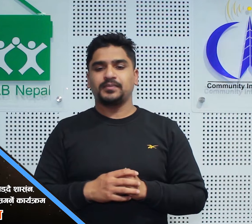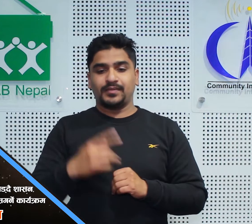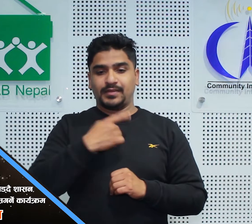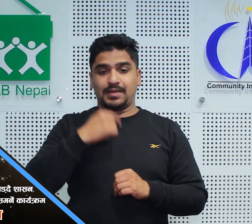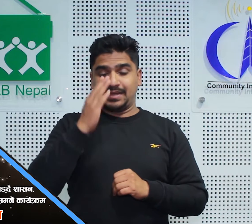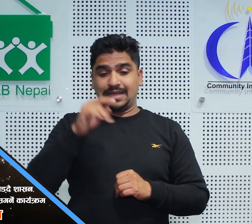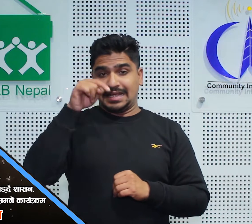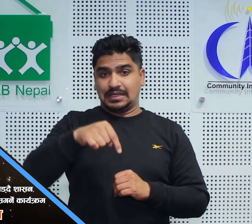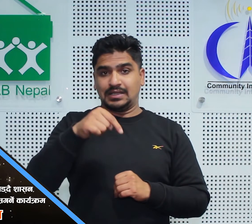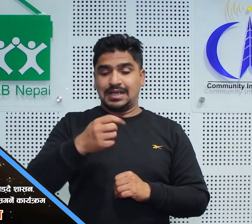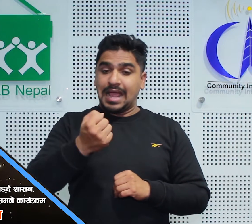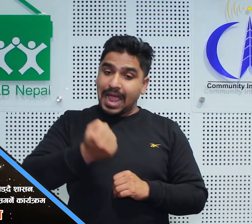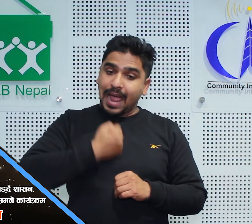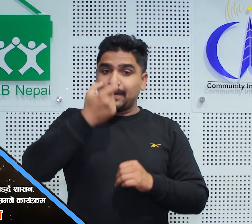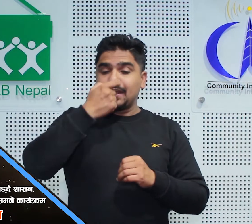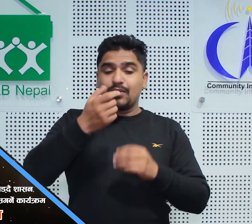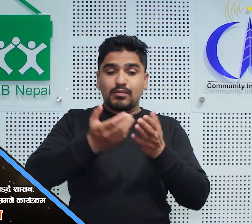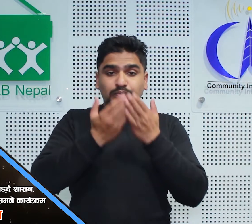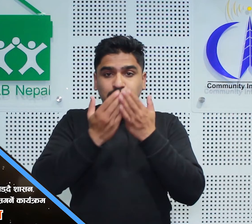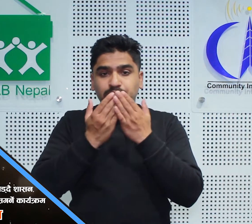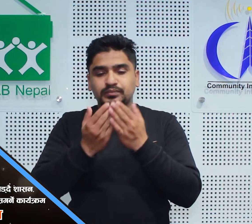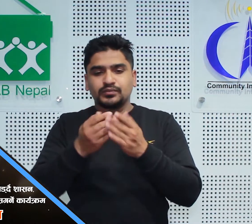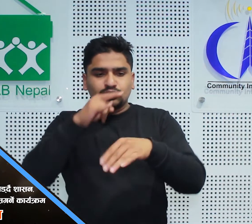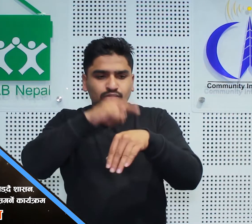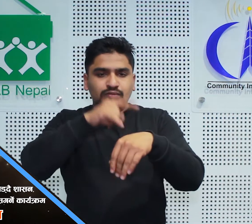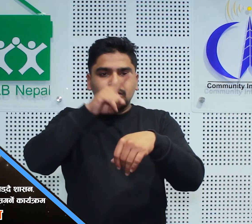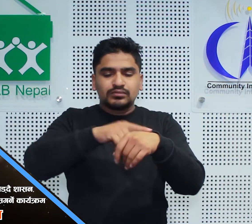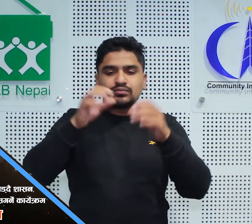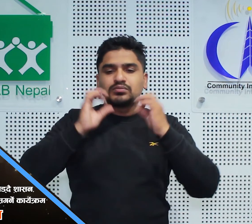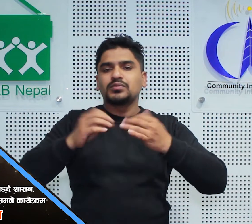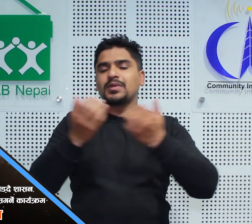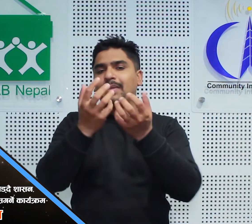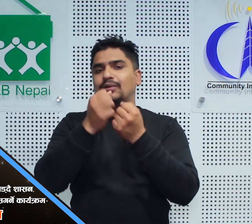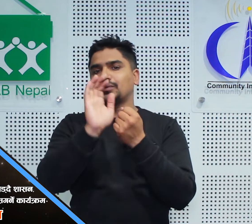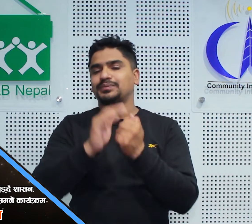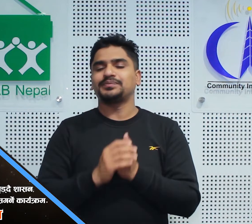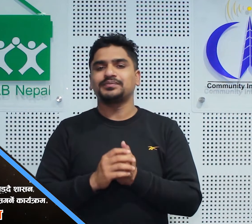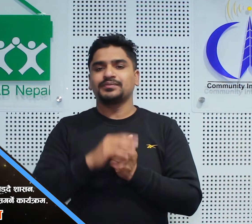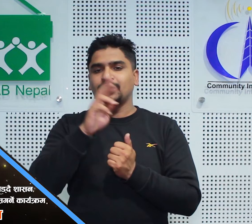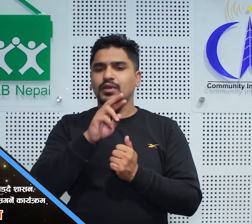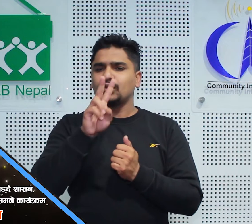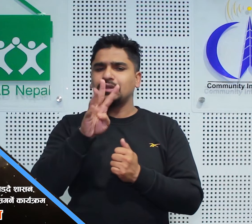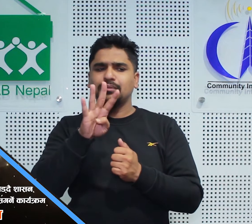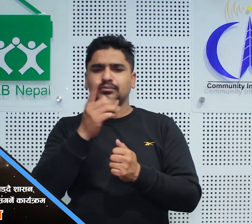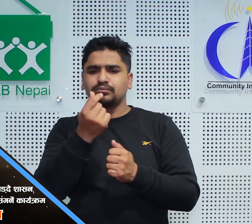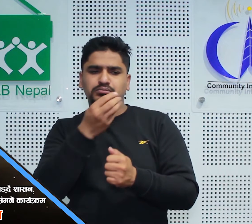आज आफ्नै गाउँमा पढ्दै फुर्सदको समय सदुपयोग गर्न पाएका छौँ र दुई चार पैसा आम्दानी पनि गर्न पाएका